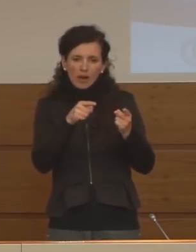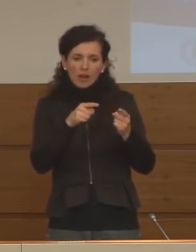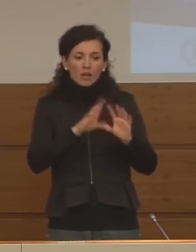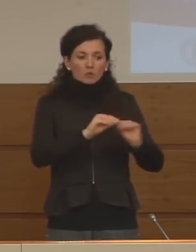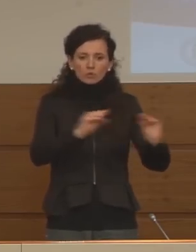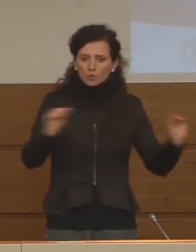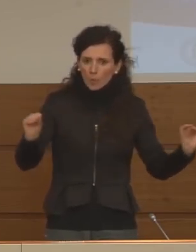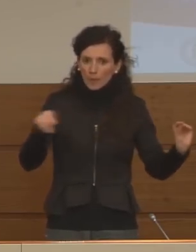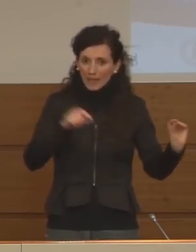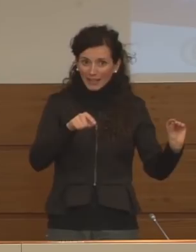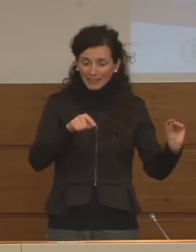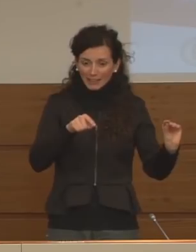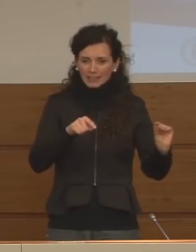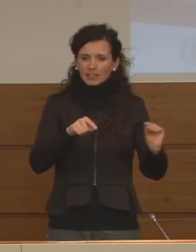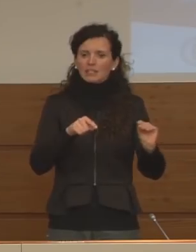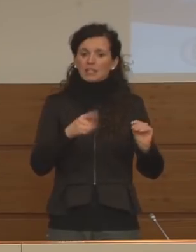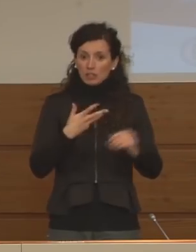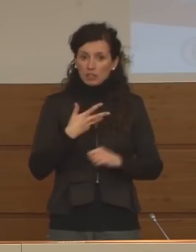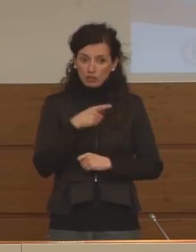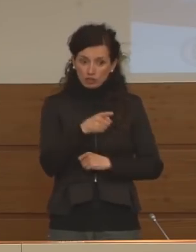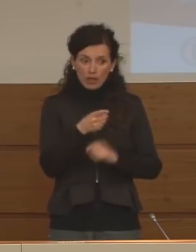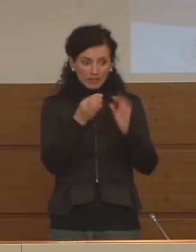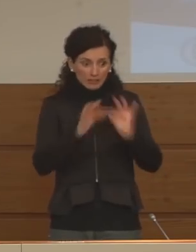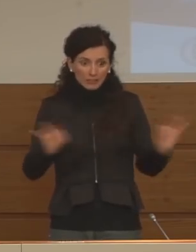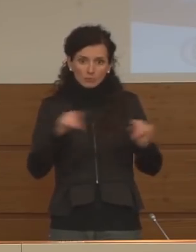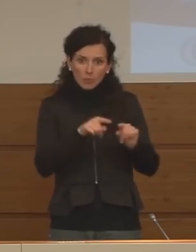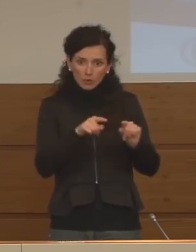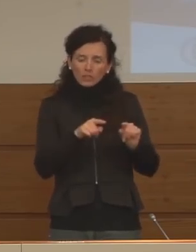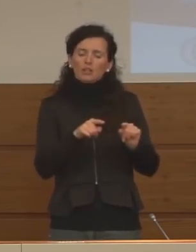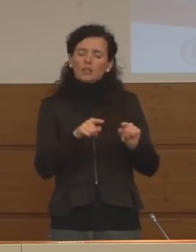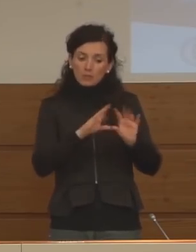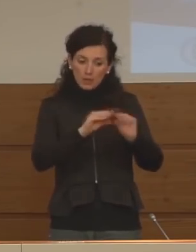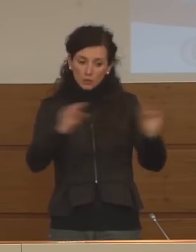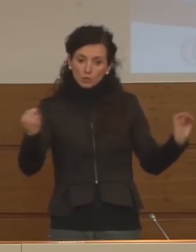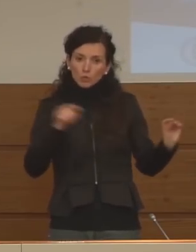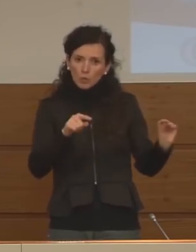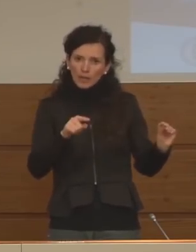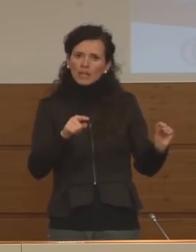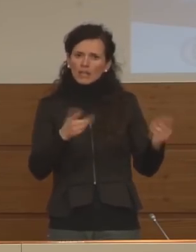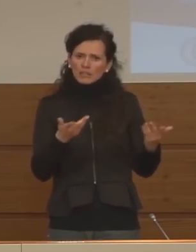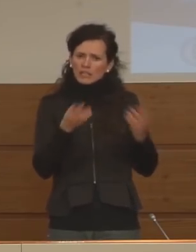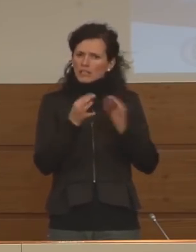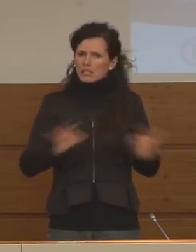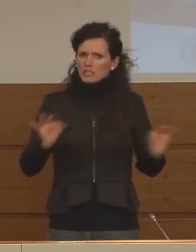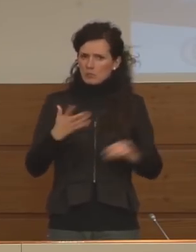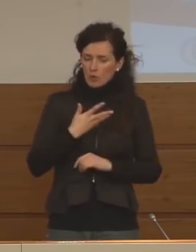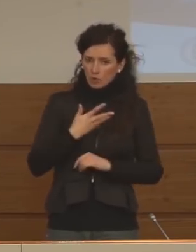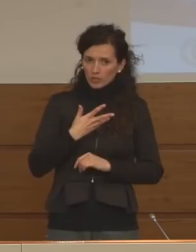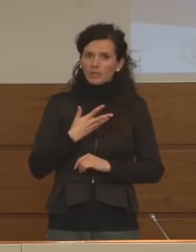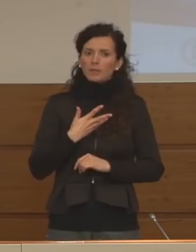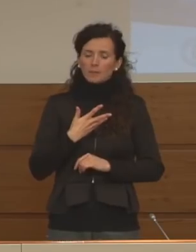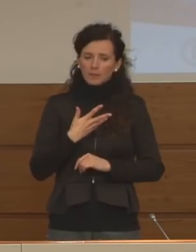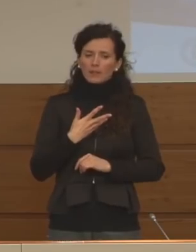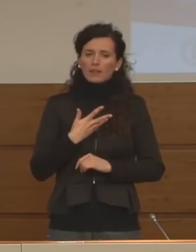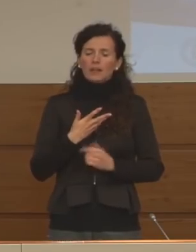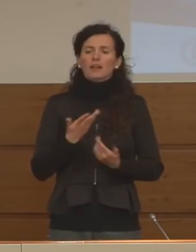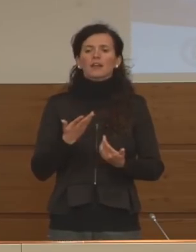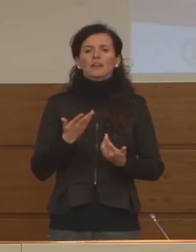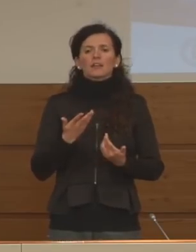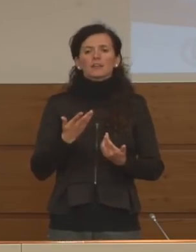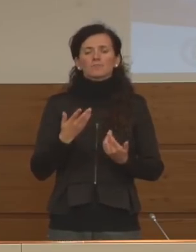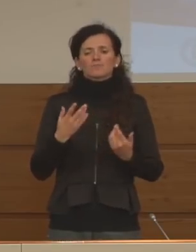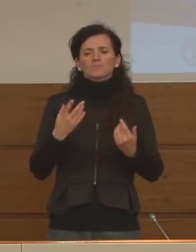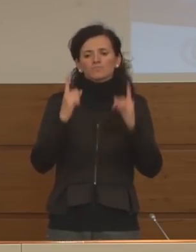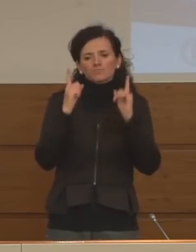strumenti che è progressivamente sempre più a nostra disposizione con i diversi